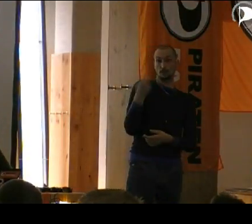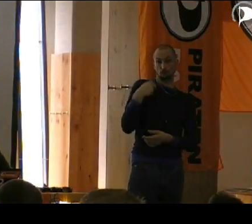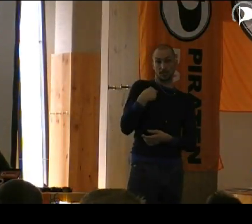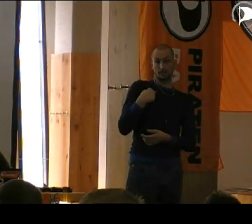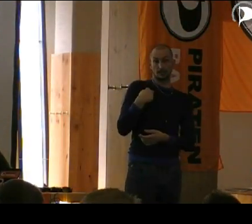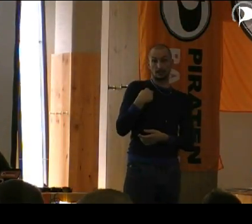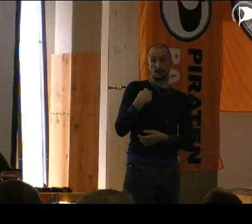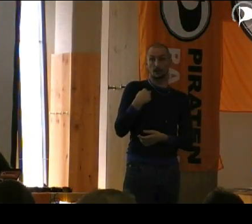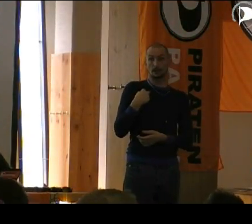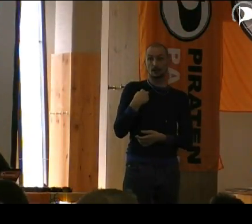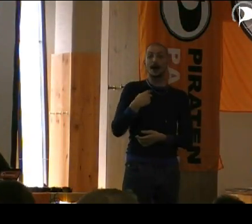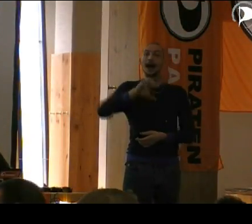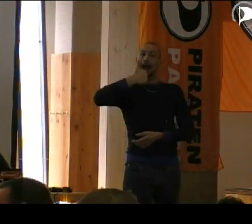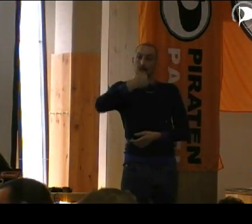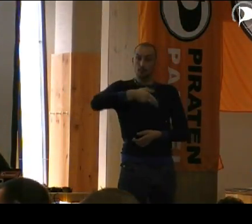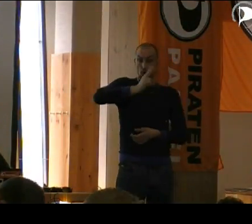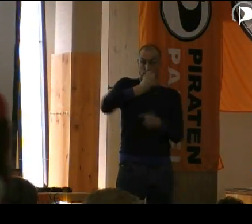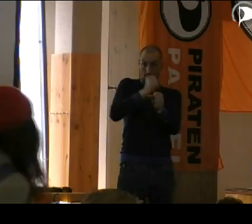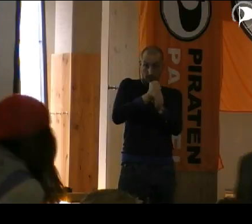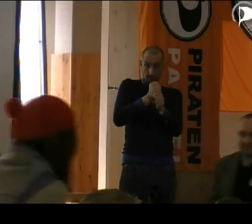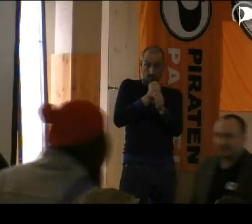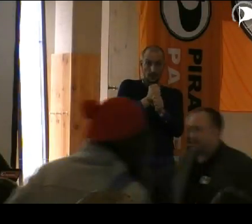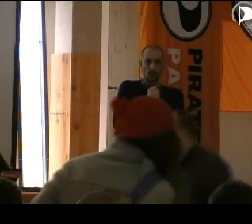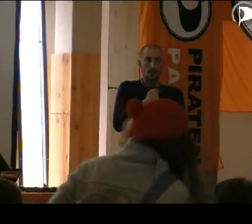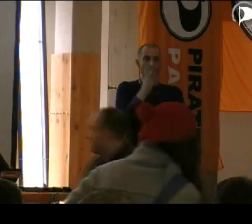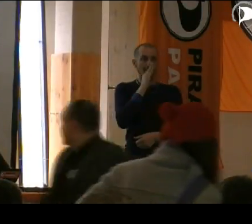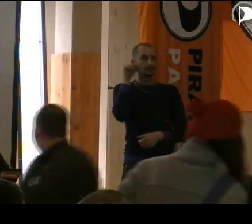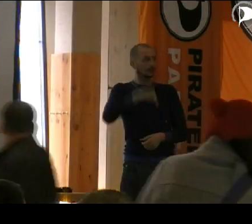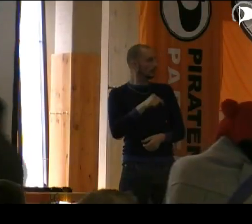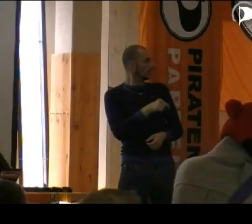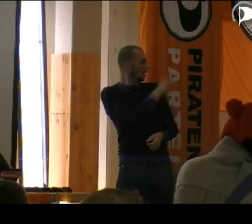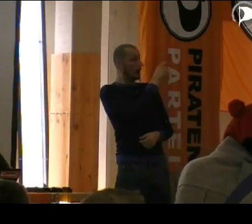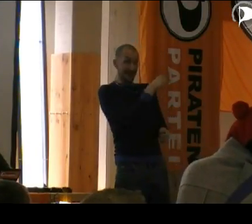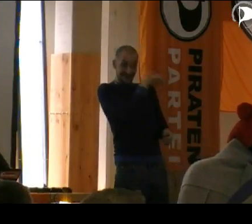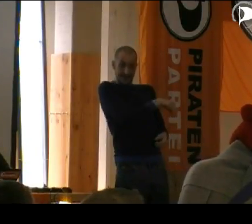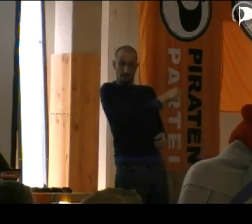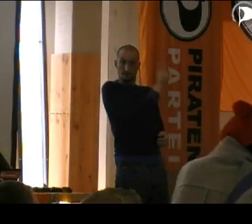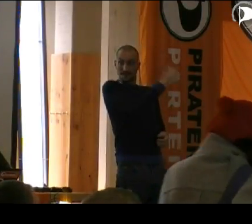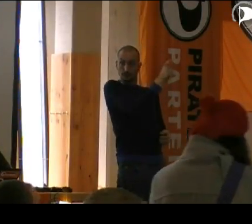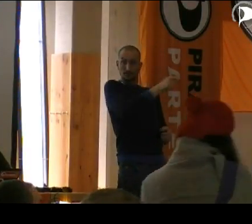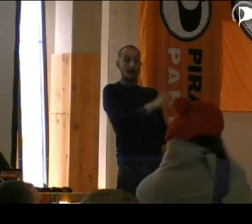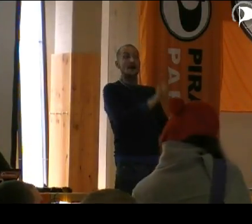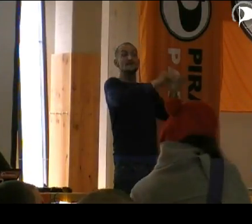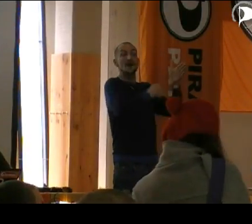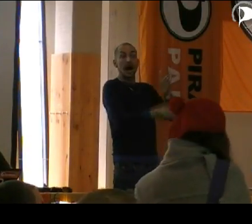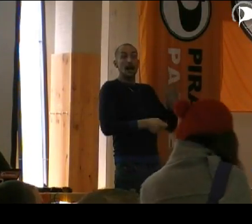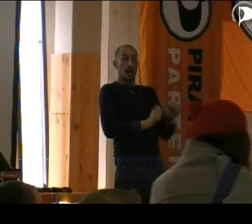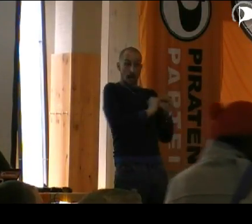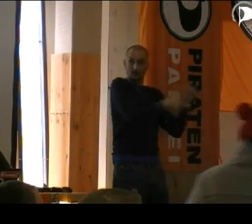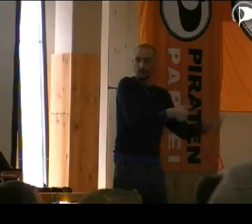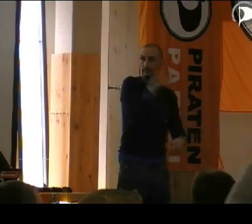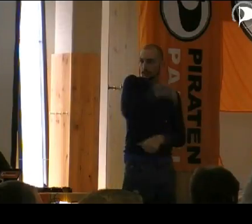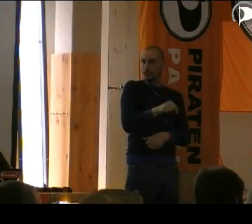altes muss noch gemacht werden dass irgendjemand was gegen diese wahrheit nicht eine dieser war ihr müsst nicht aber ihr habt das recht zu